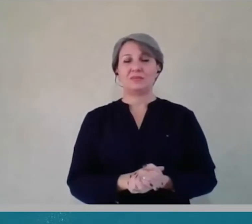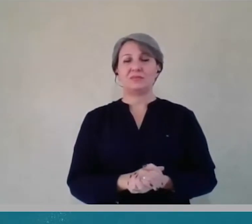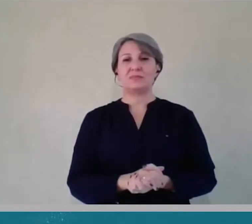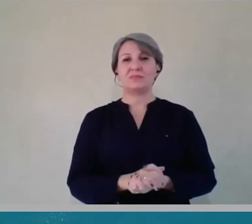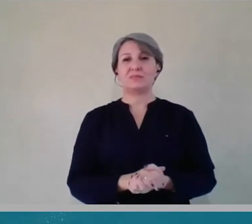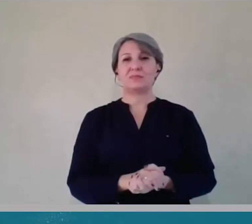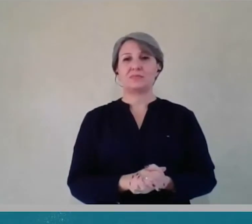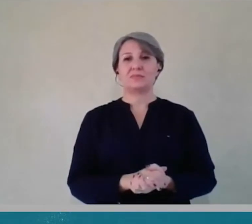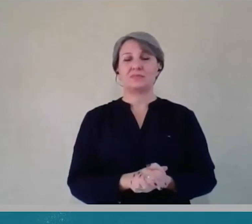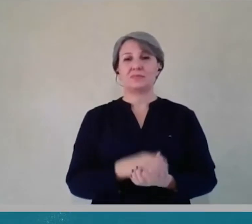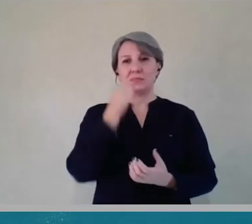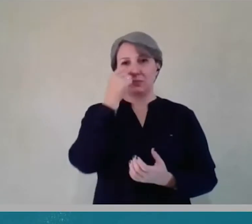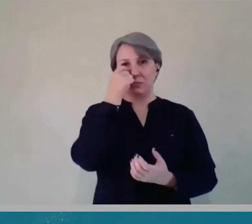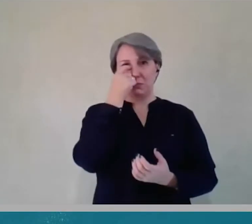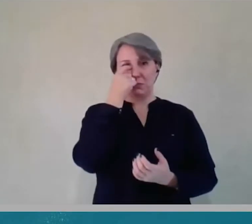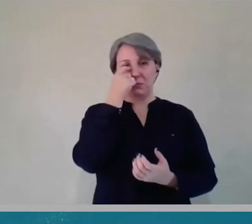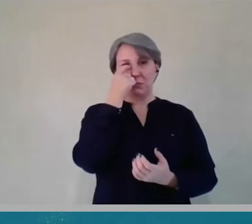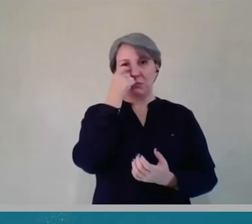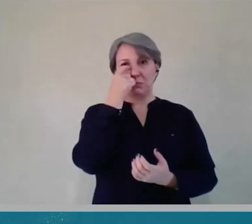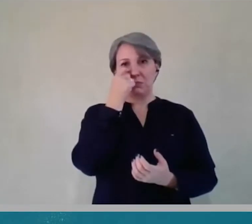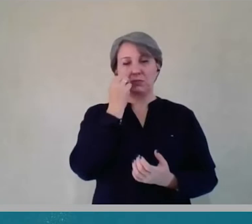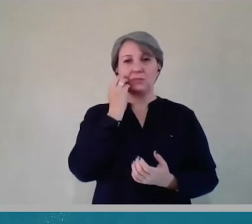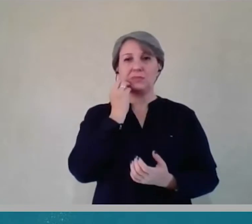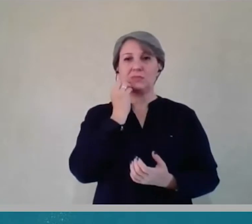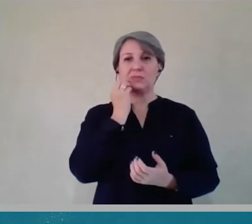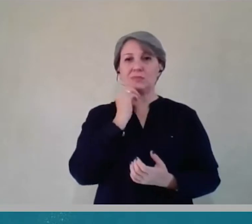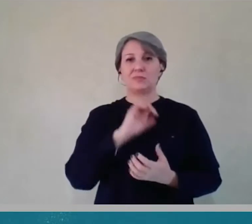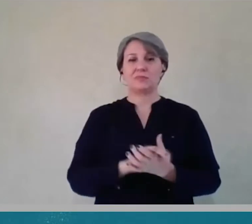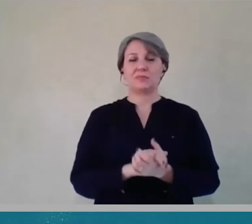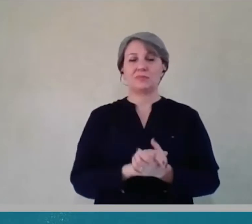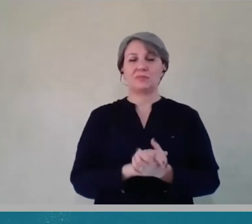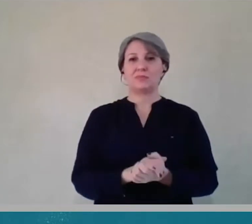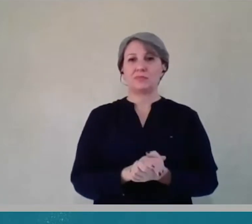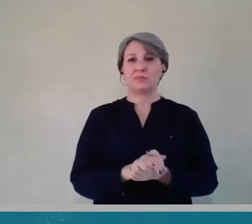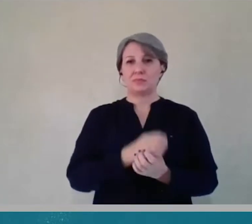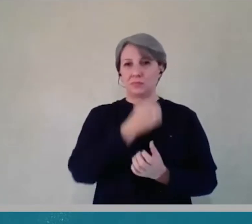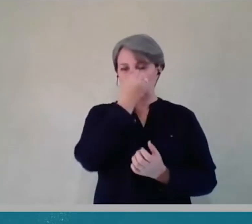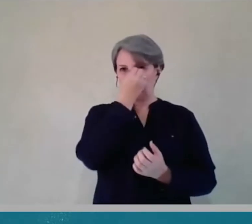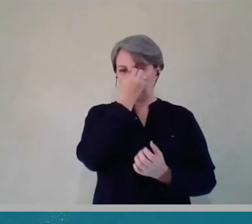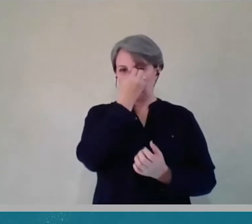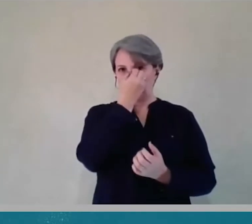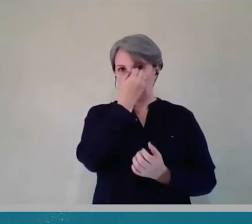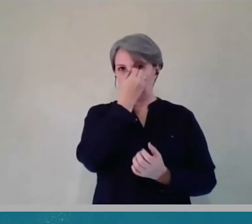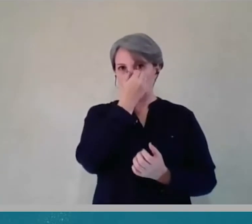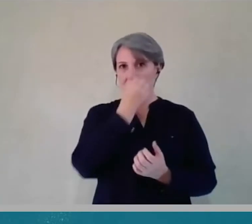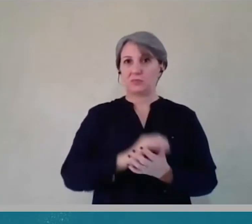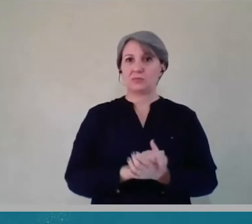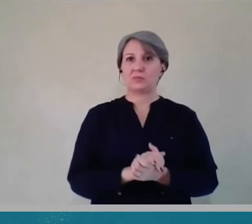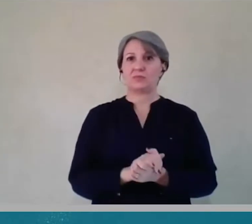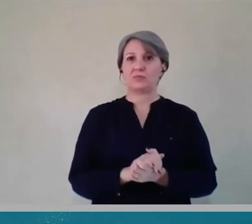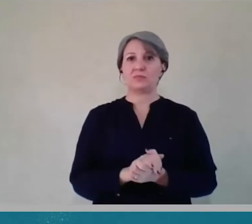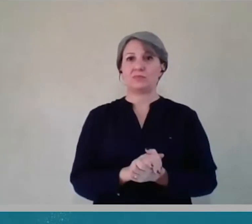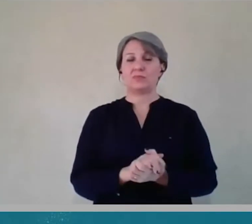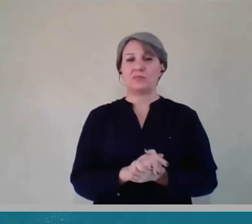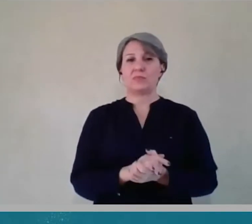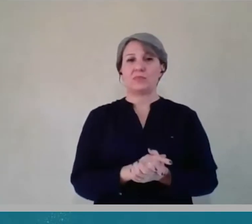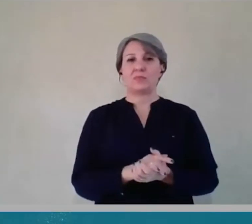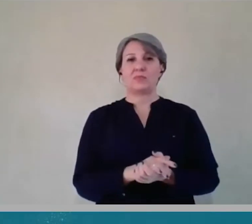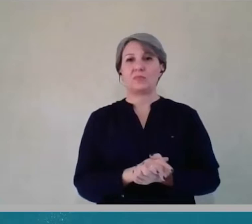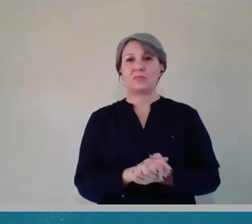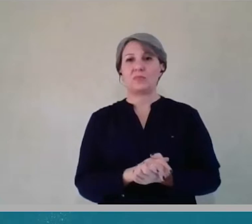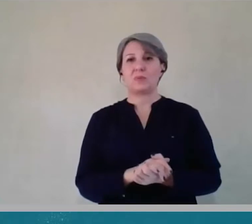perniciosas. Essas cobiças vão te levar à ruína, as quais afogam os homens